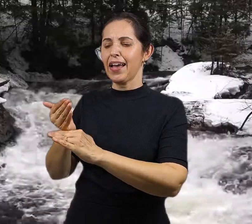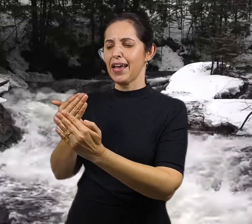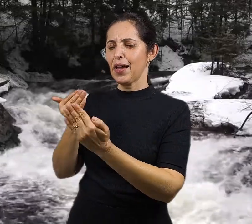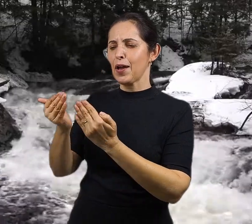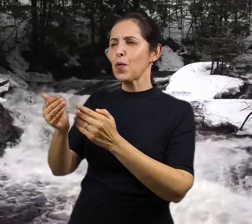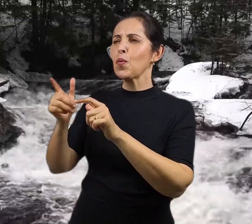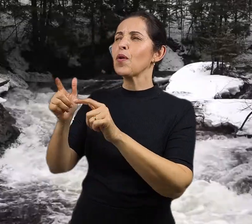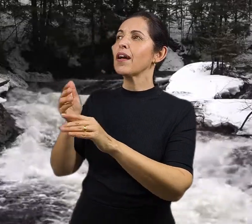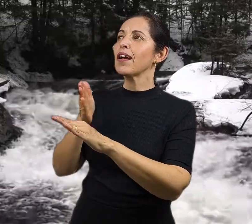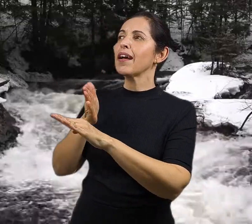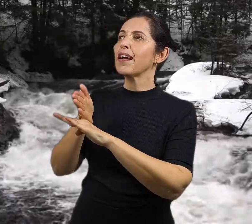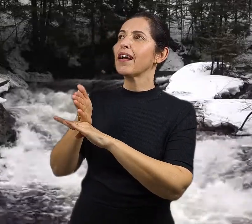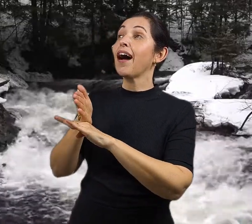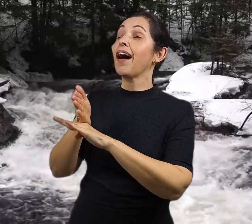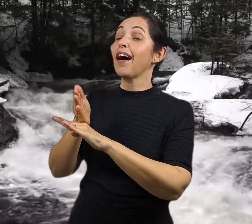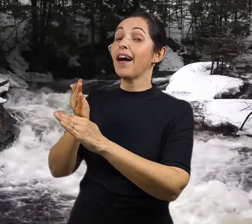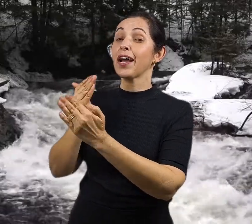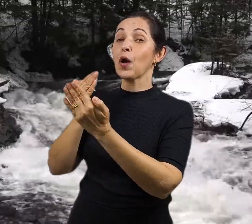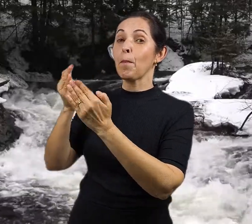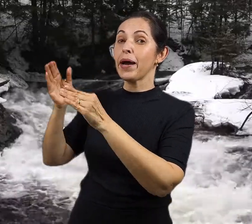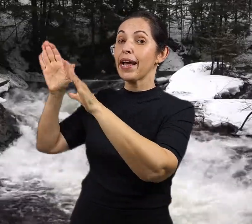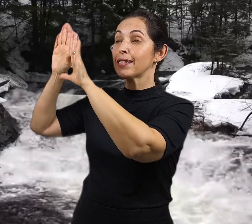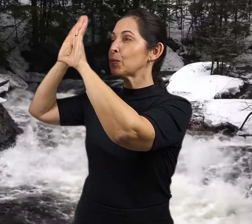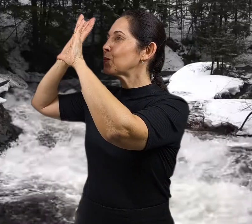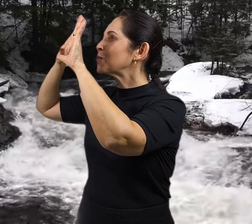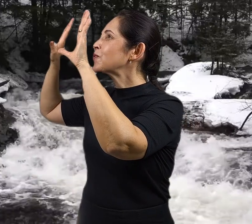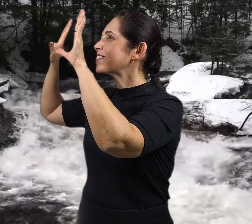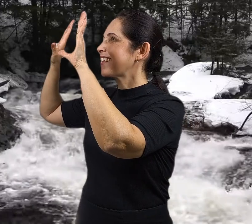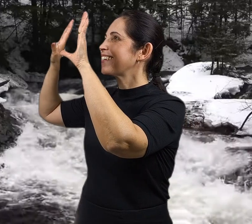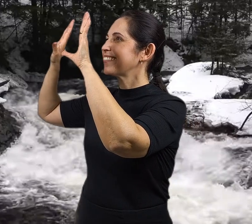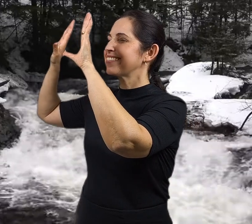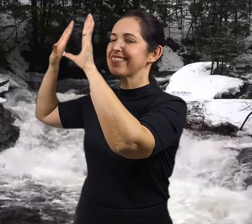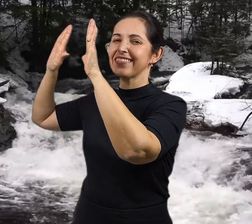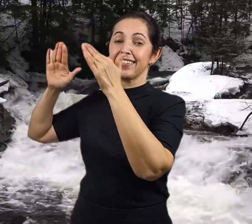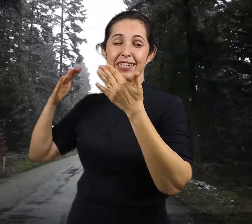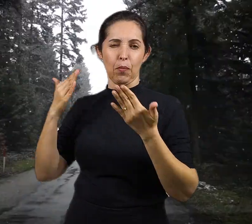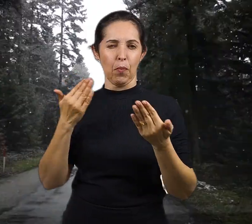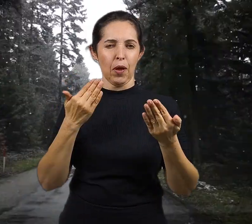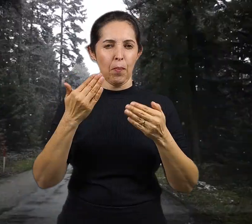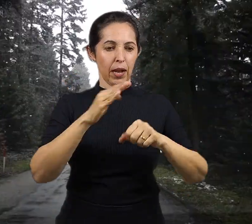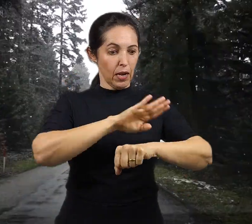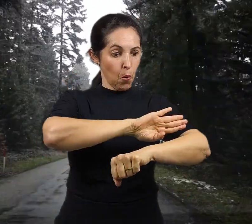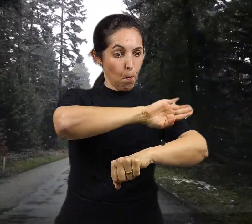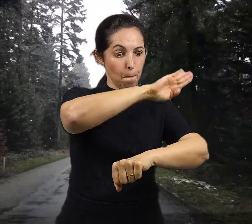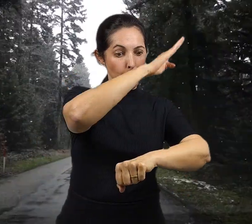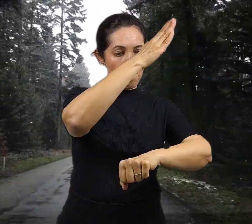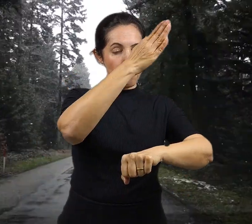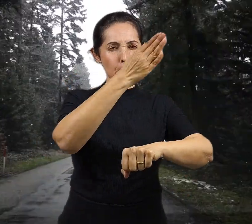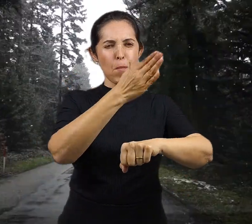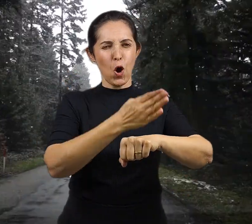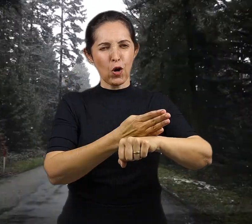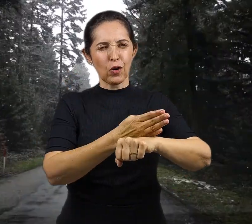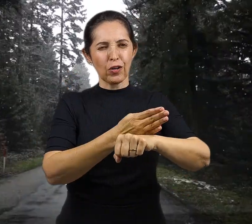montes e vales. Montes e vales. Mas nós já começamos a viver essa terra aqui. Nós já começamos